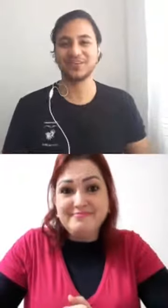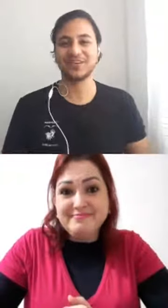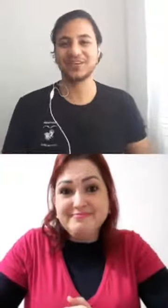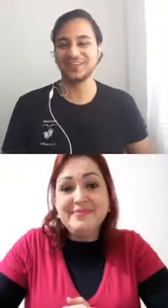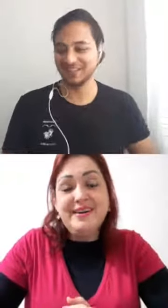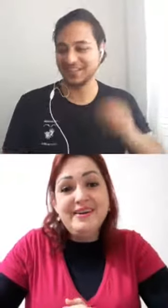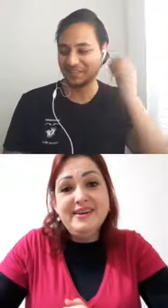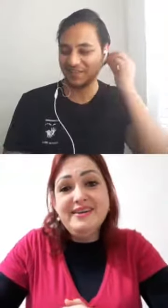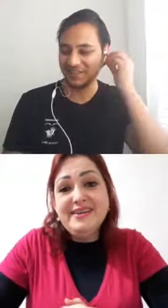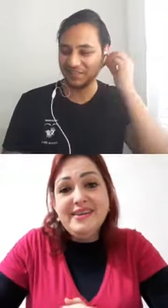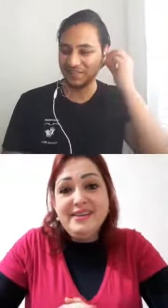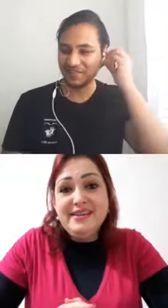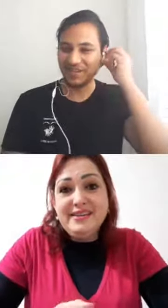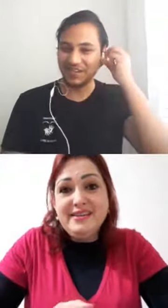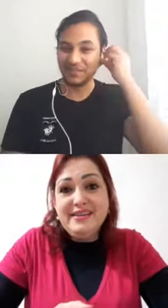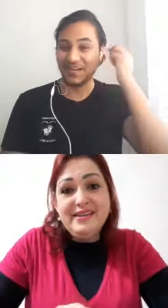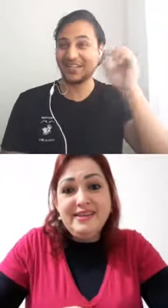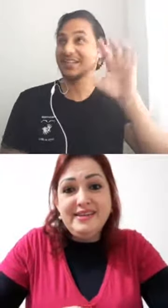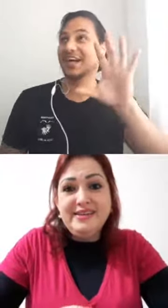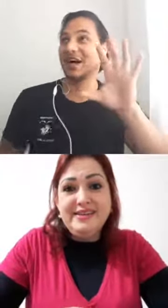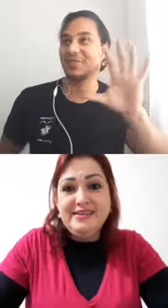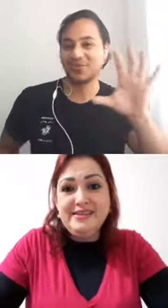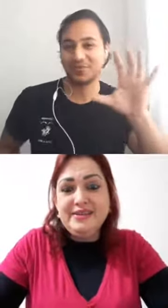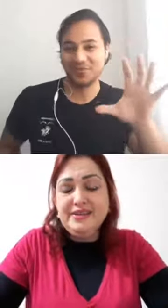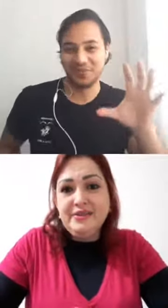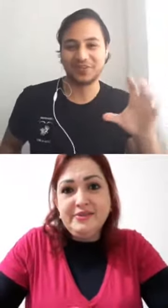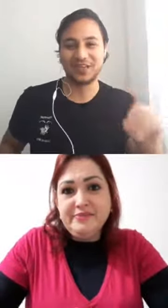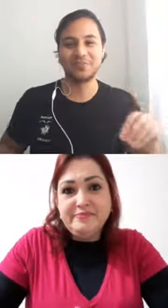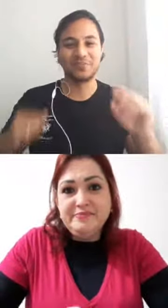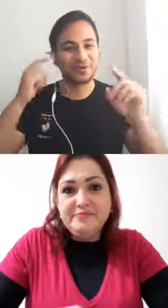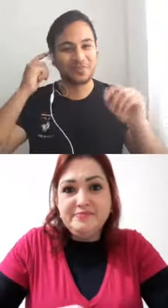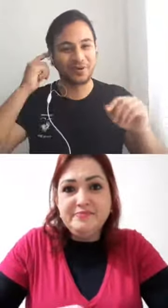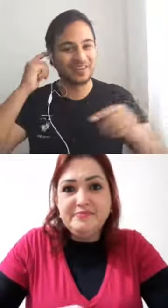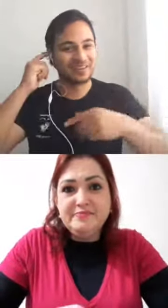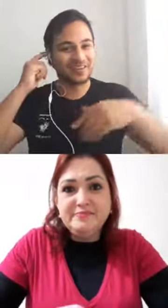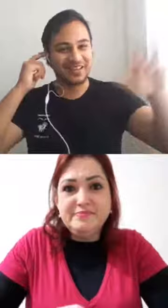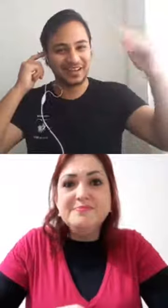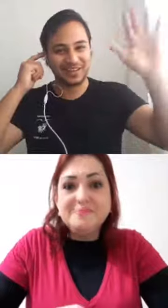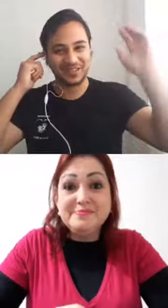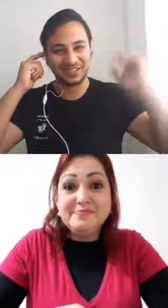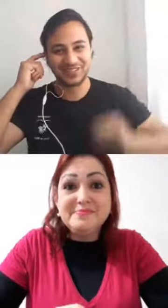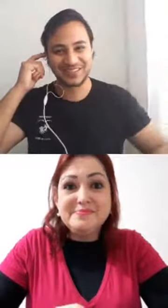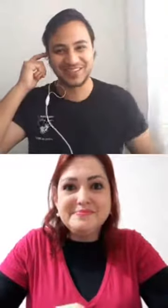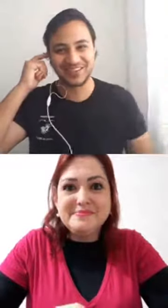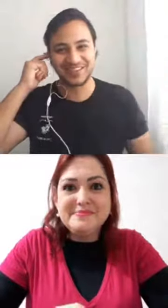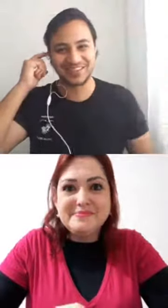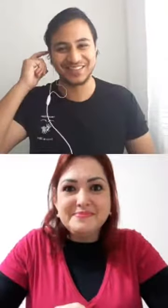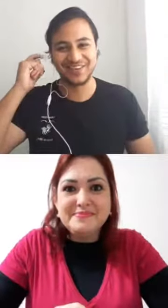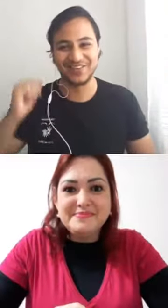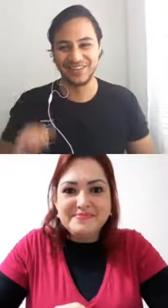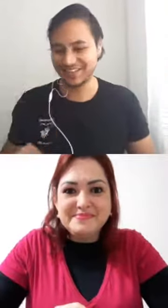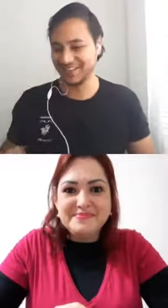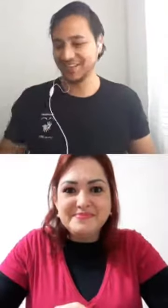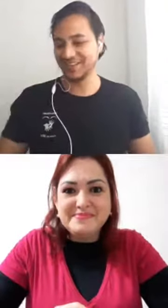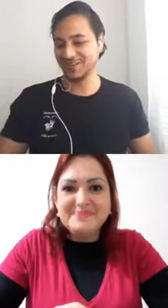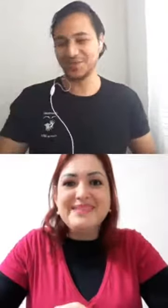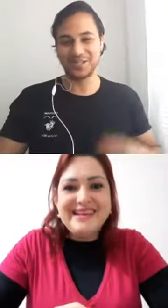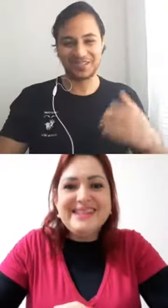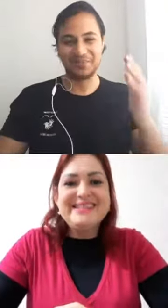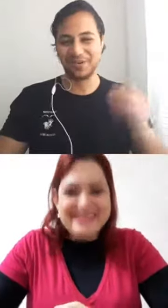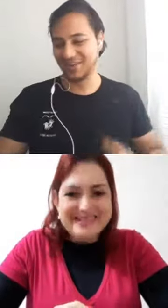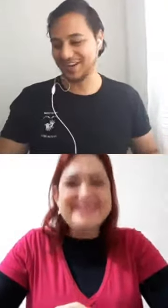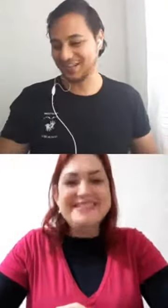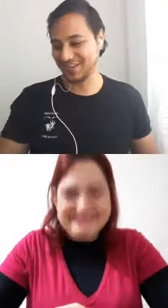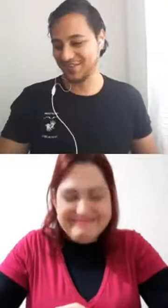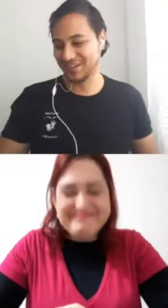ponto. Aham, Exatamente. Mas antes que acabe o nosso tempo, muito importante, que daria umas 2, 3 horas, né, de conversa. Como a gente